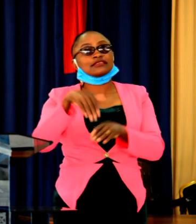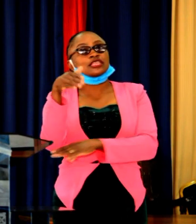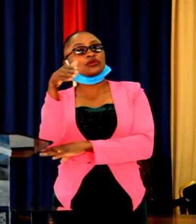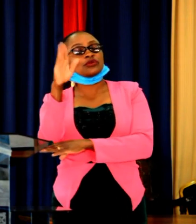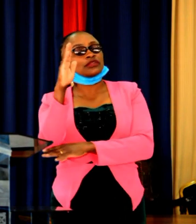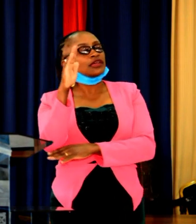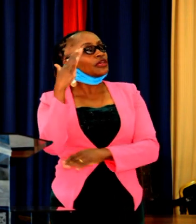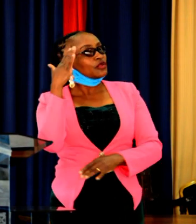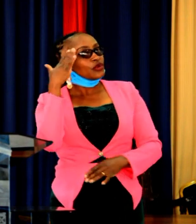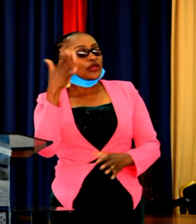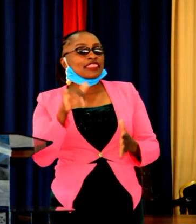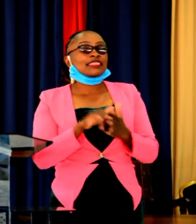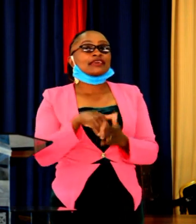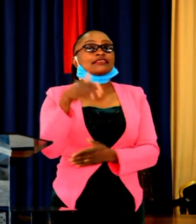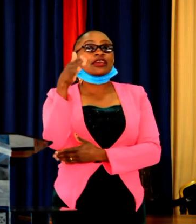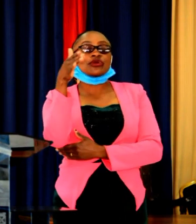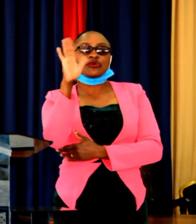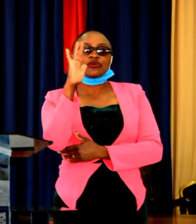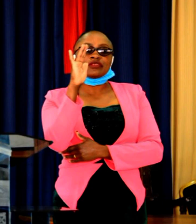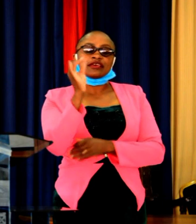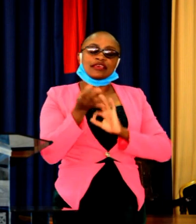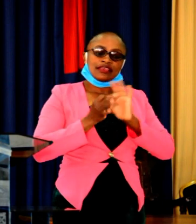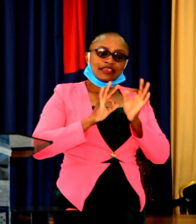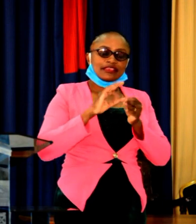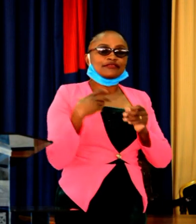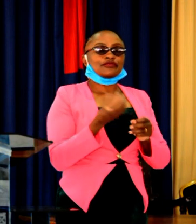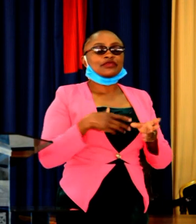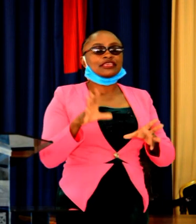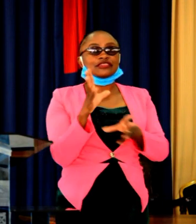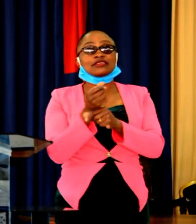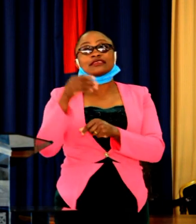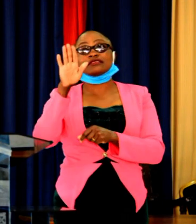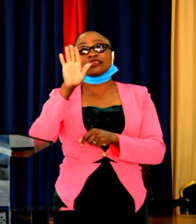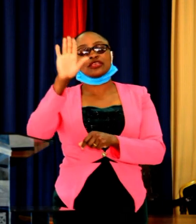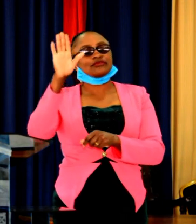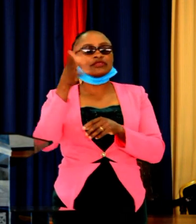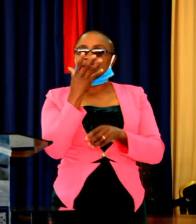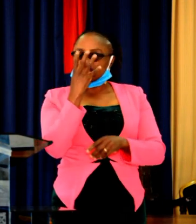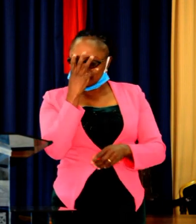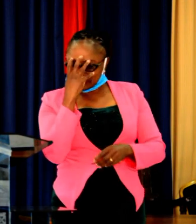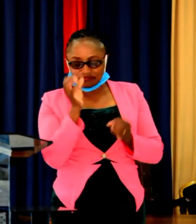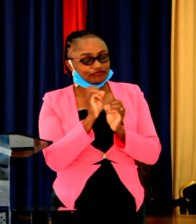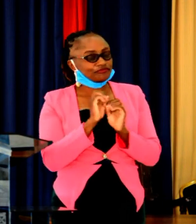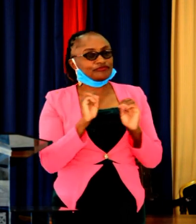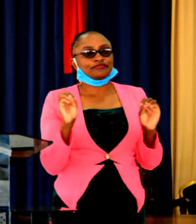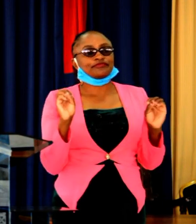Kuwa kwamba Mungu yeye tukimtumainia hata tuwaibisha. Kuwa kwamba Mungu